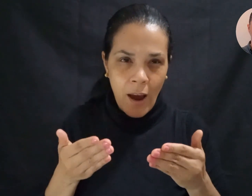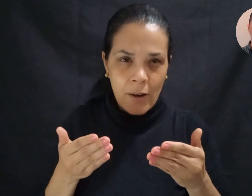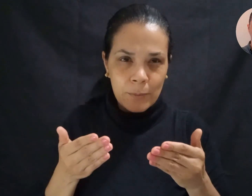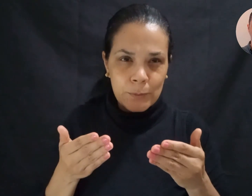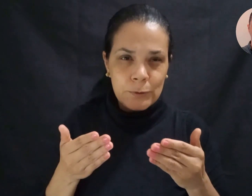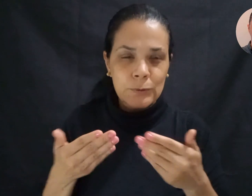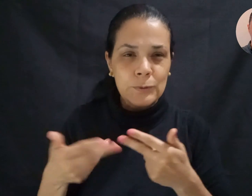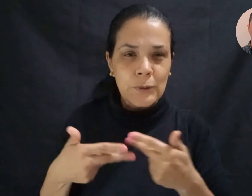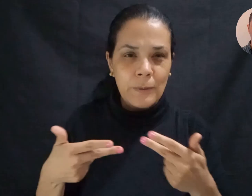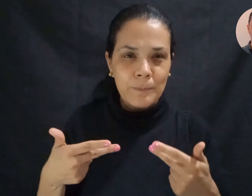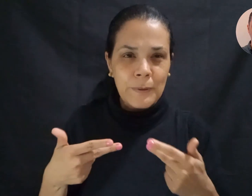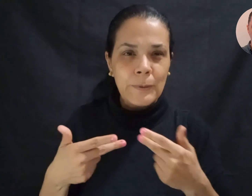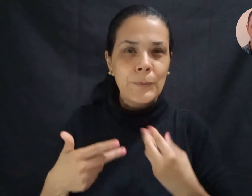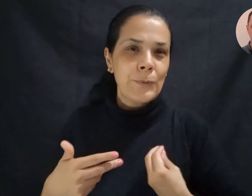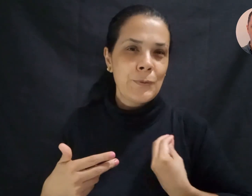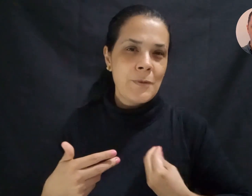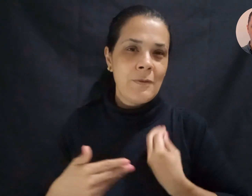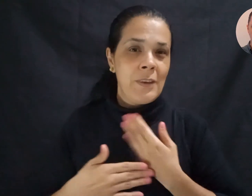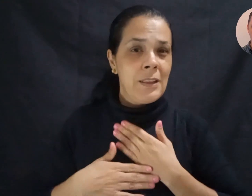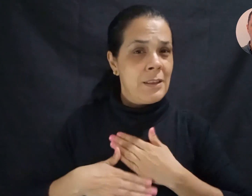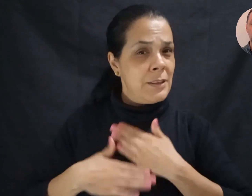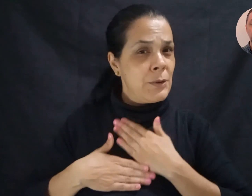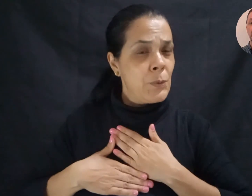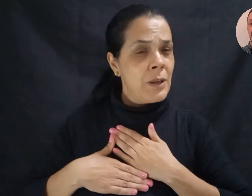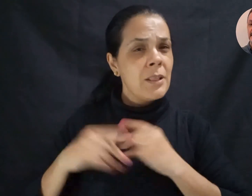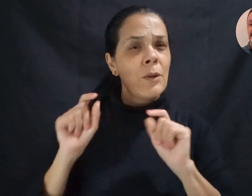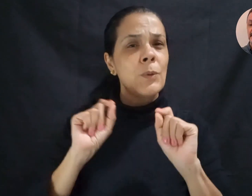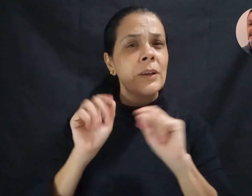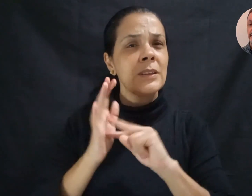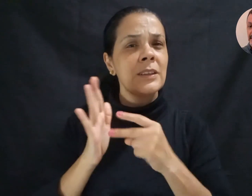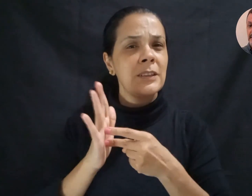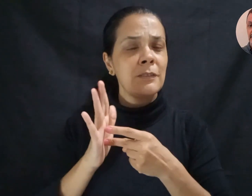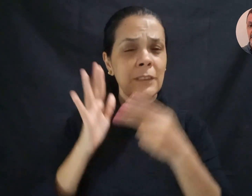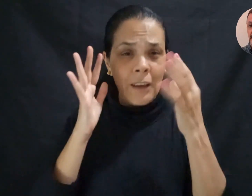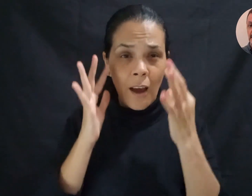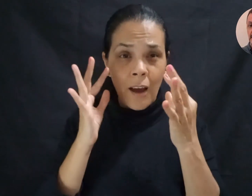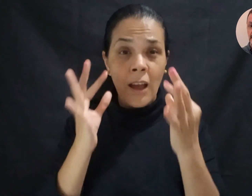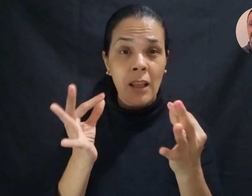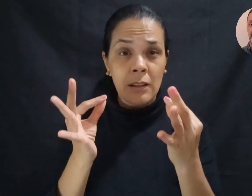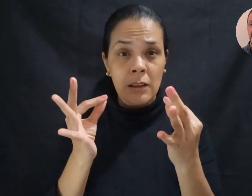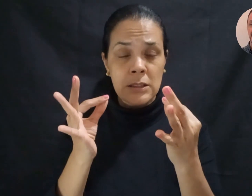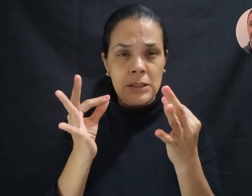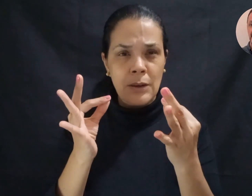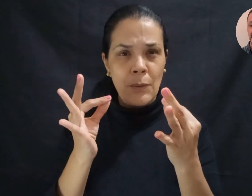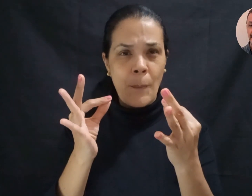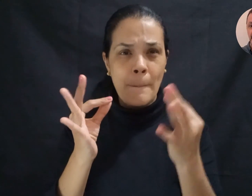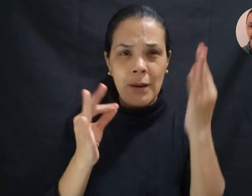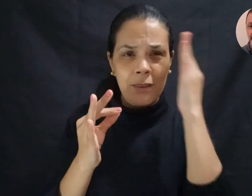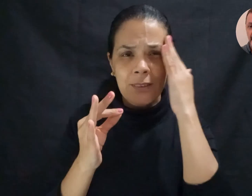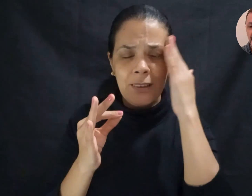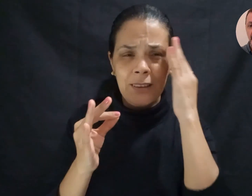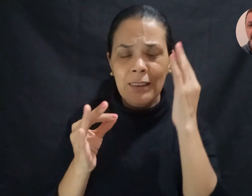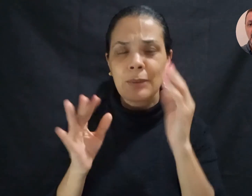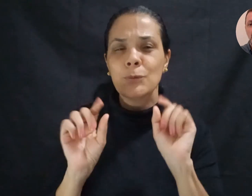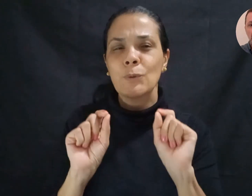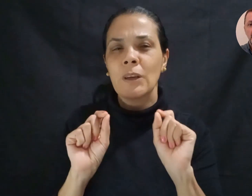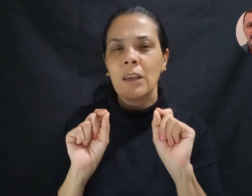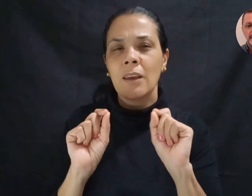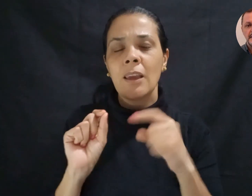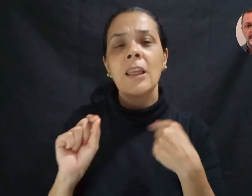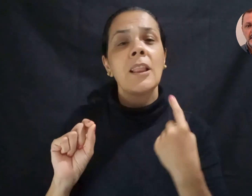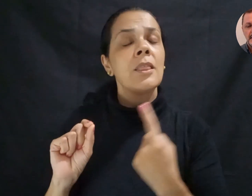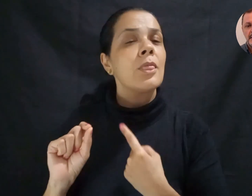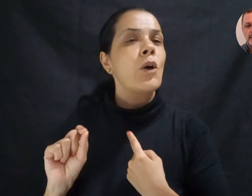a vida tranquila, ele está chamando a nossa atenção para isso. Em outras palavras, o que ele está perguntando é, como